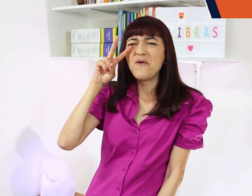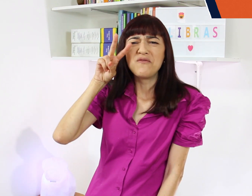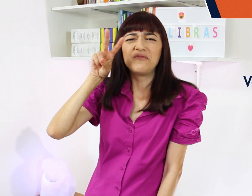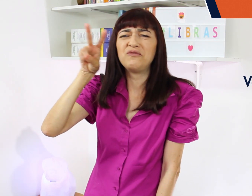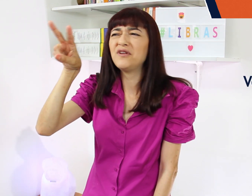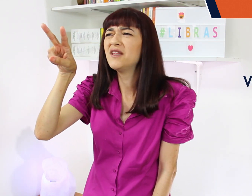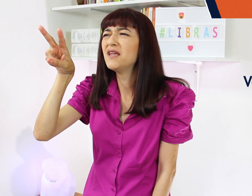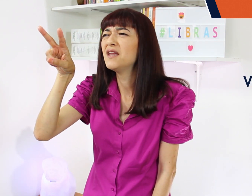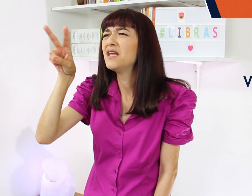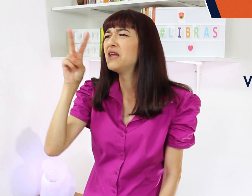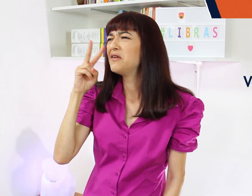e vi